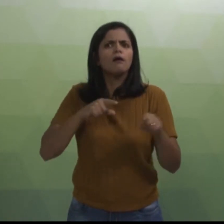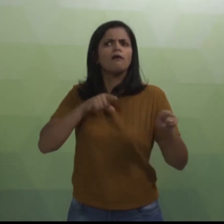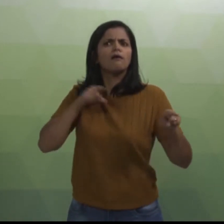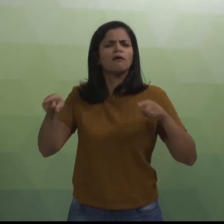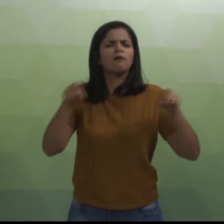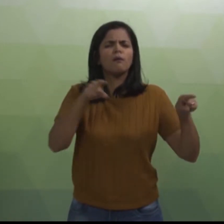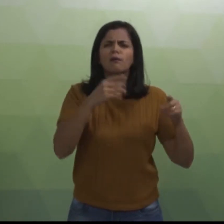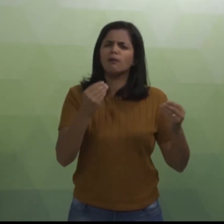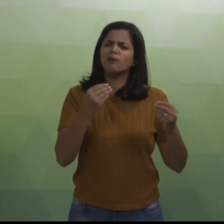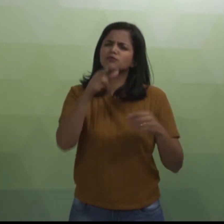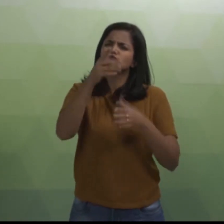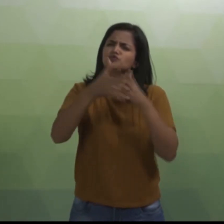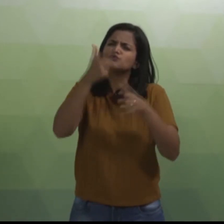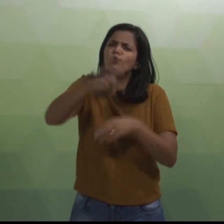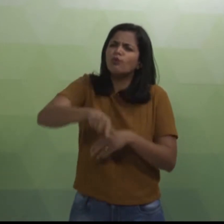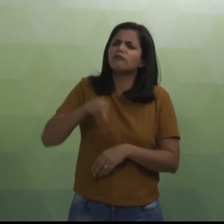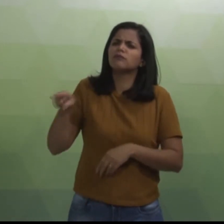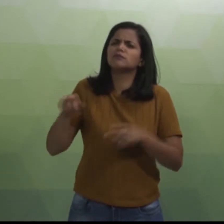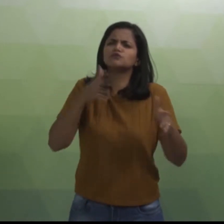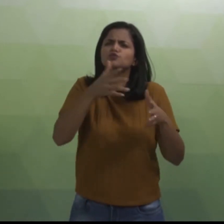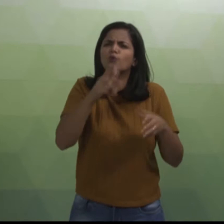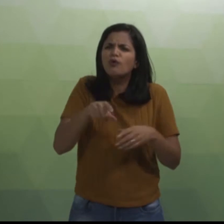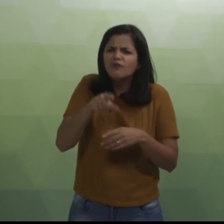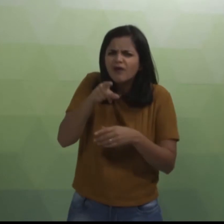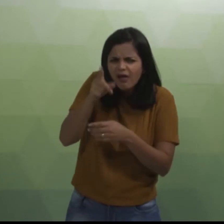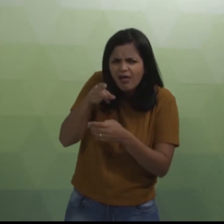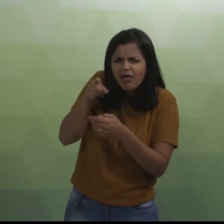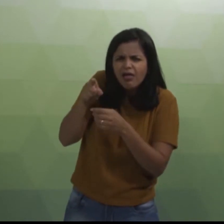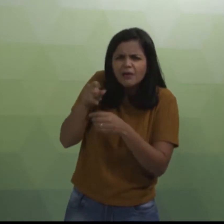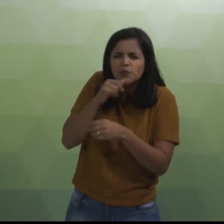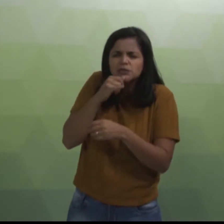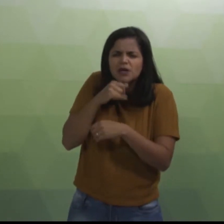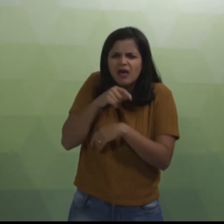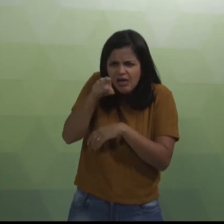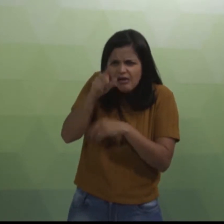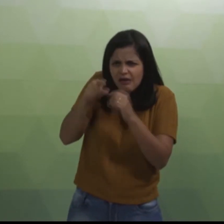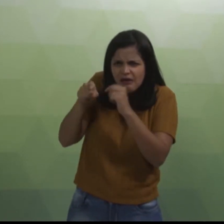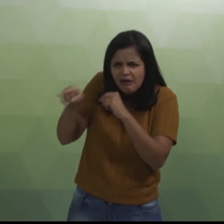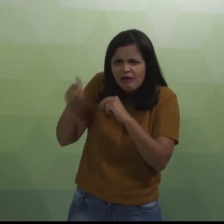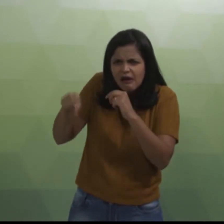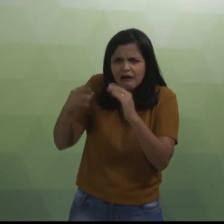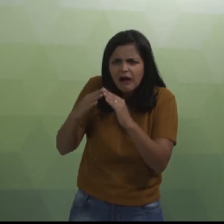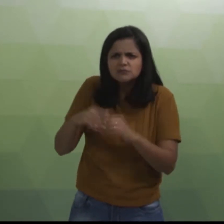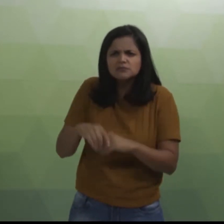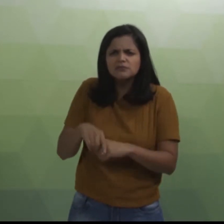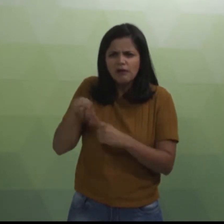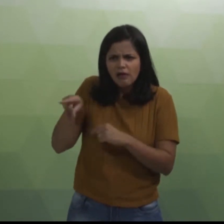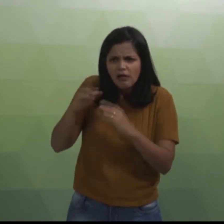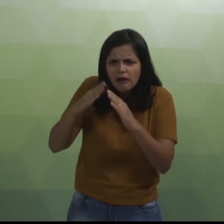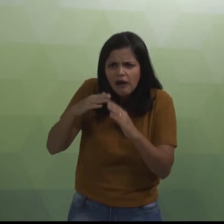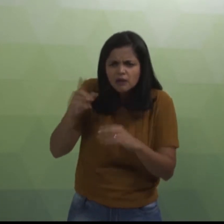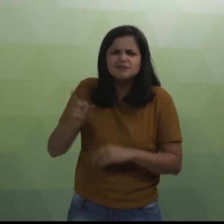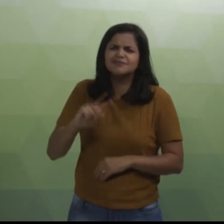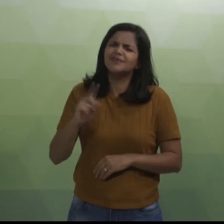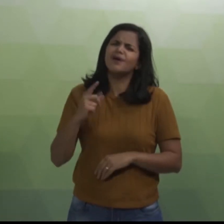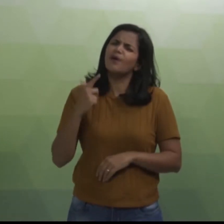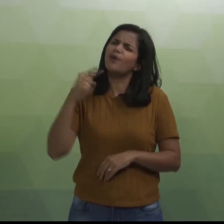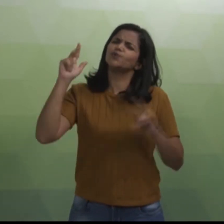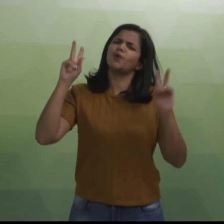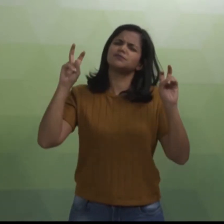Eu posso fazer isso na língua de sinais. Ela me possibilita isso. Ali, é a casa? Não, porque já